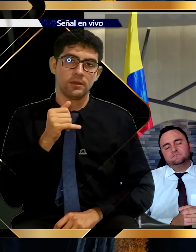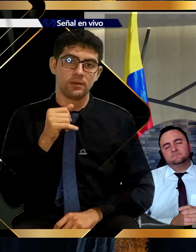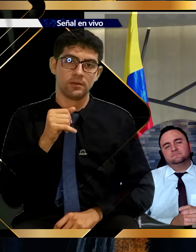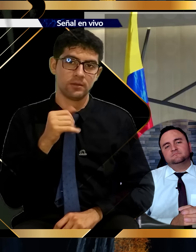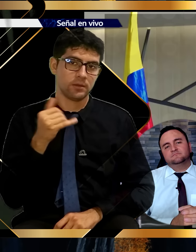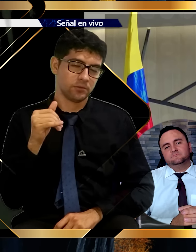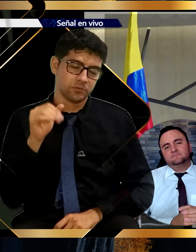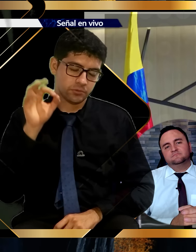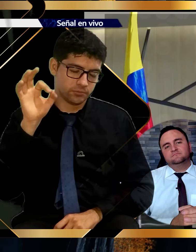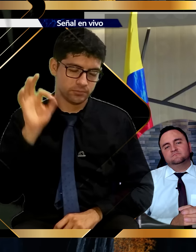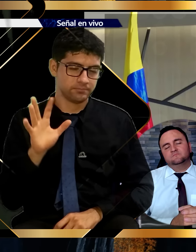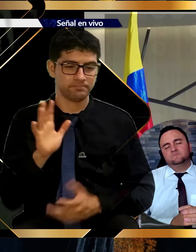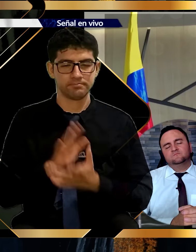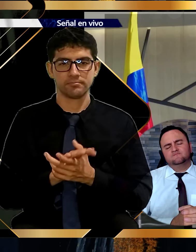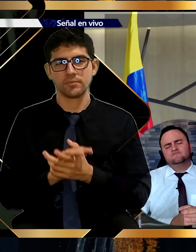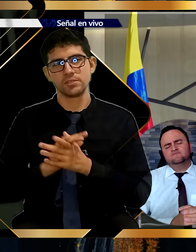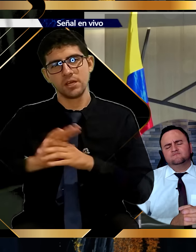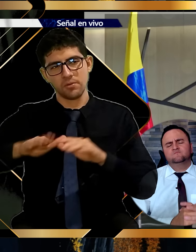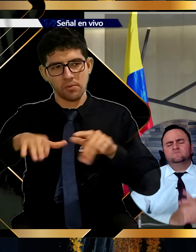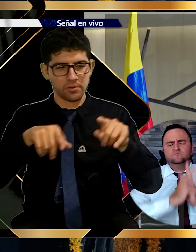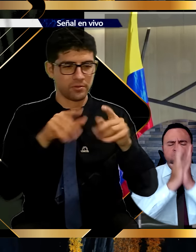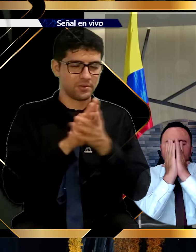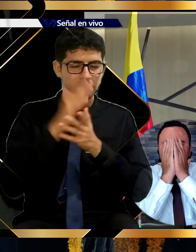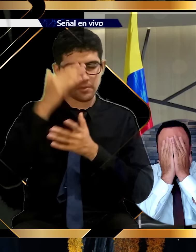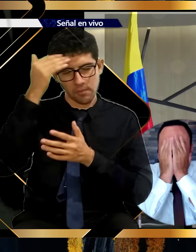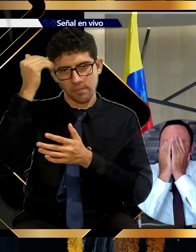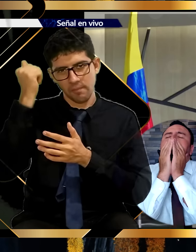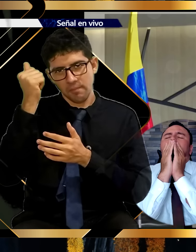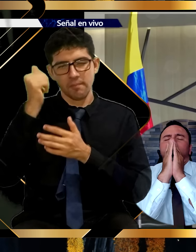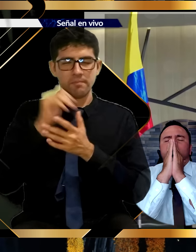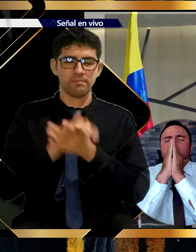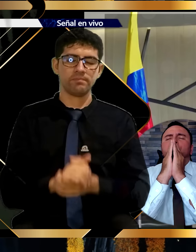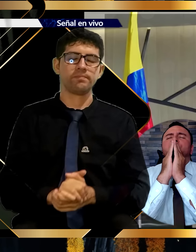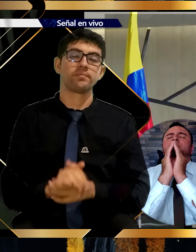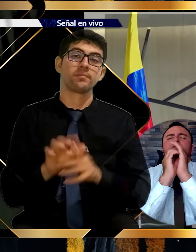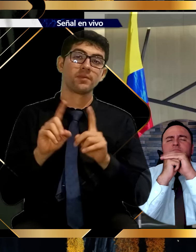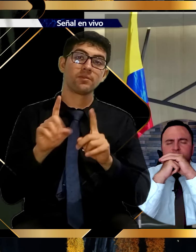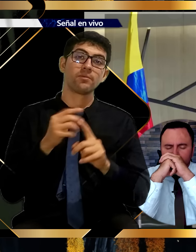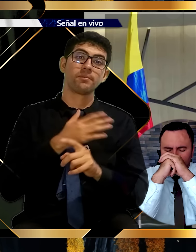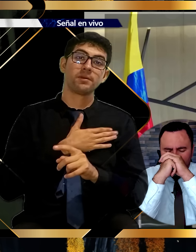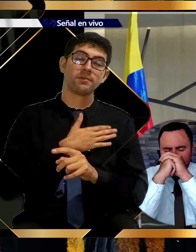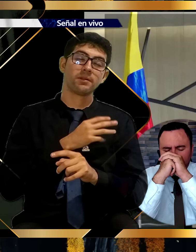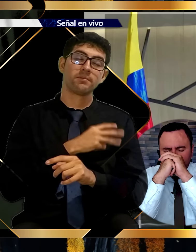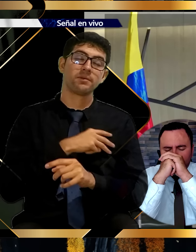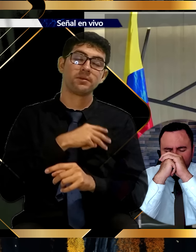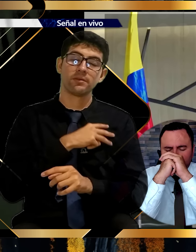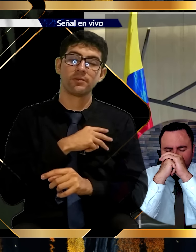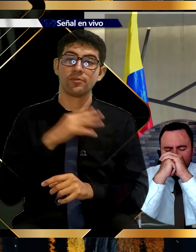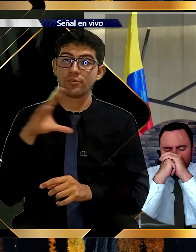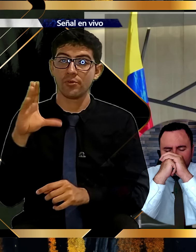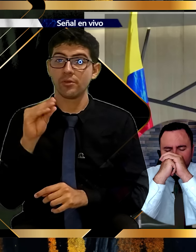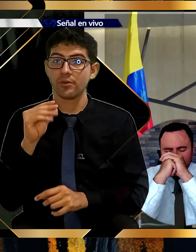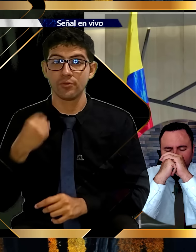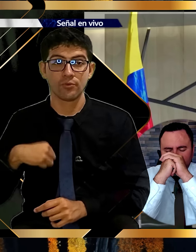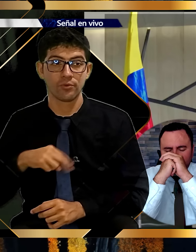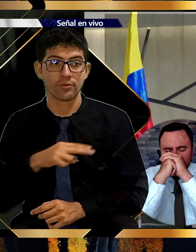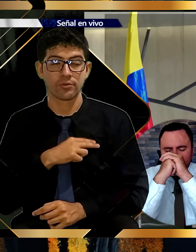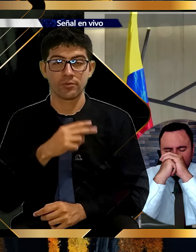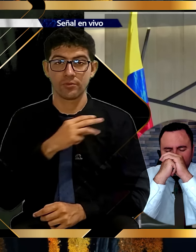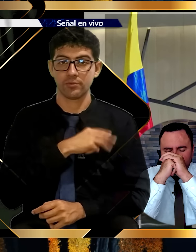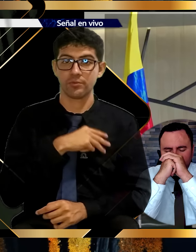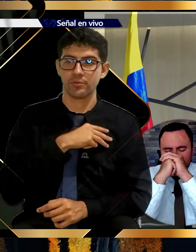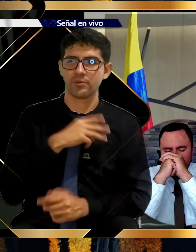alto. Esto no se puede pasar por alto. Nuestra misión, si tenemos alguna, es